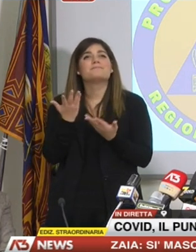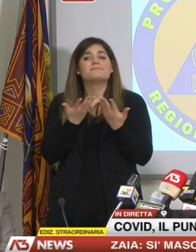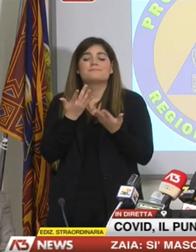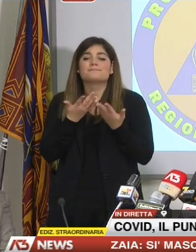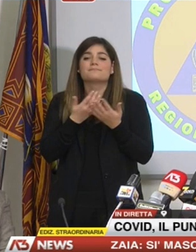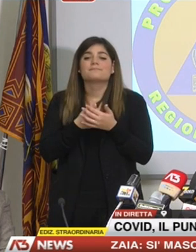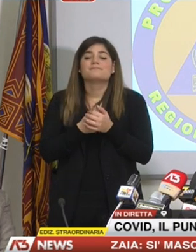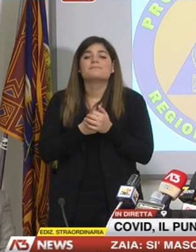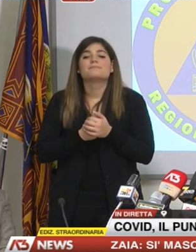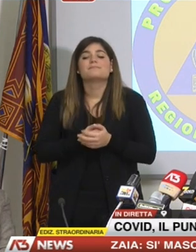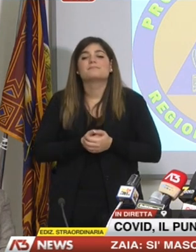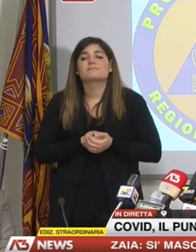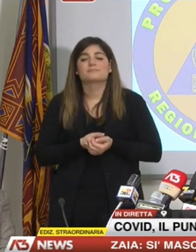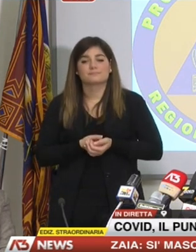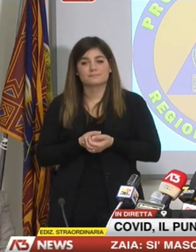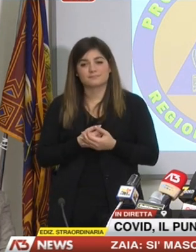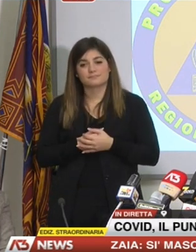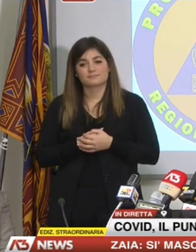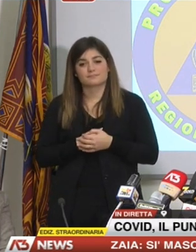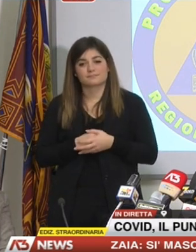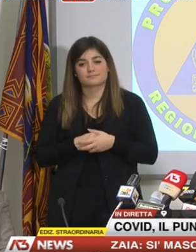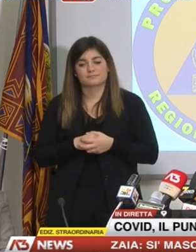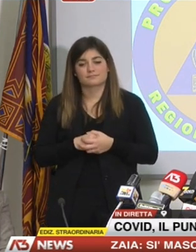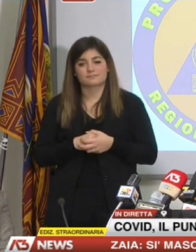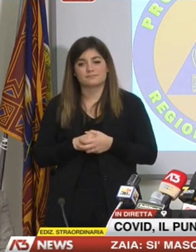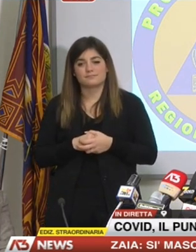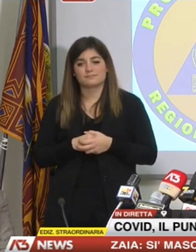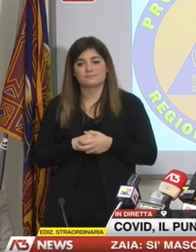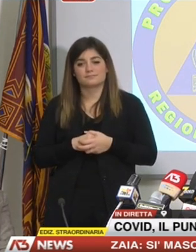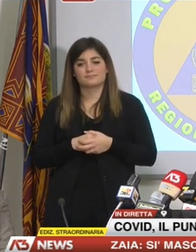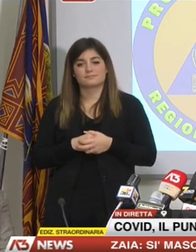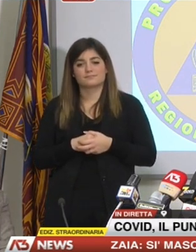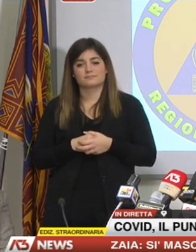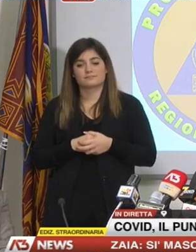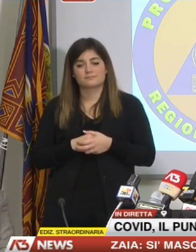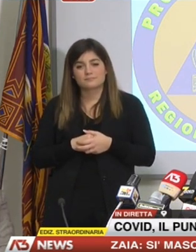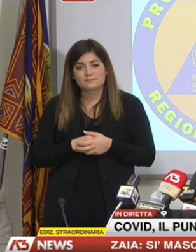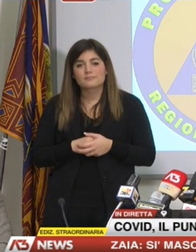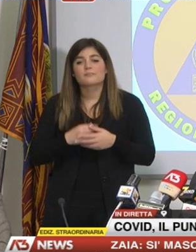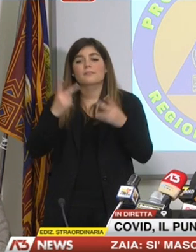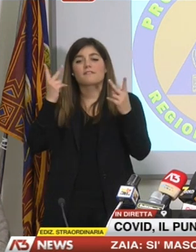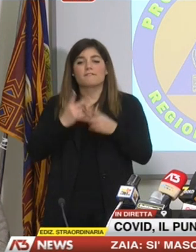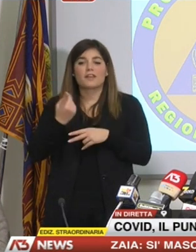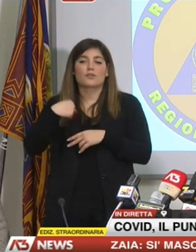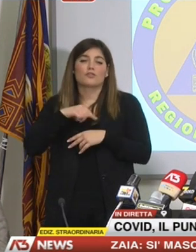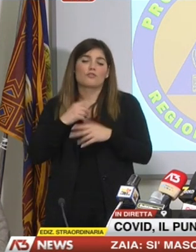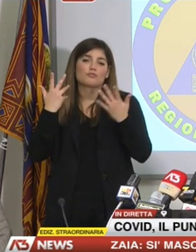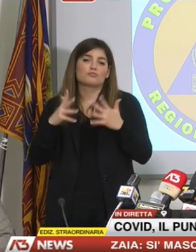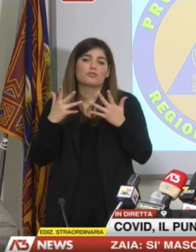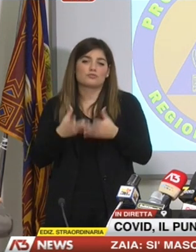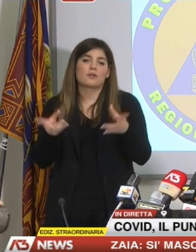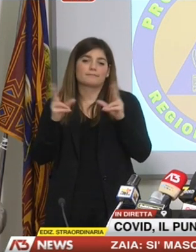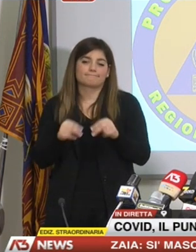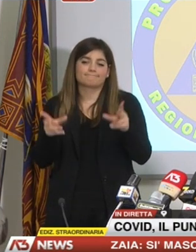effettivamente, un dato di fatto, insomma, dopo un tot amplificazione abbiamo detto, ridetto con il